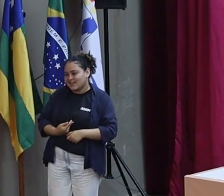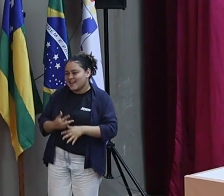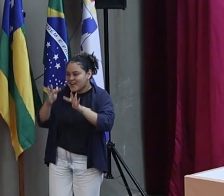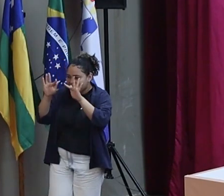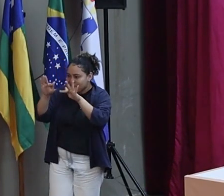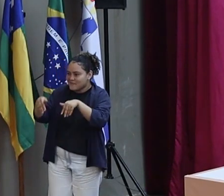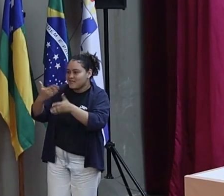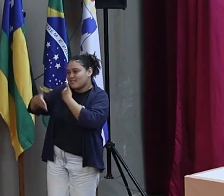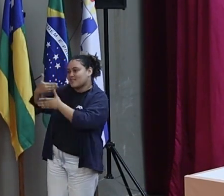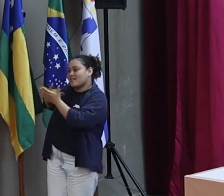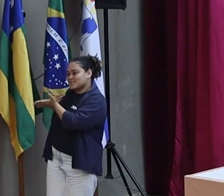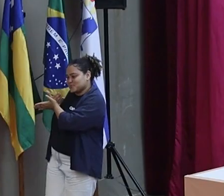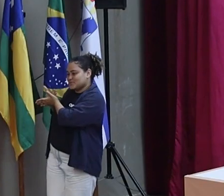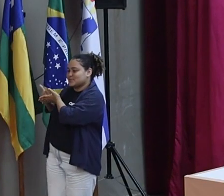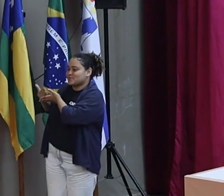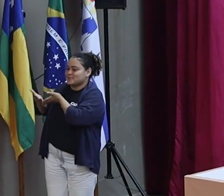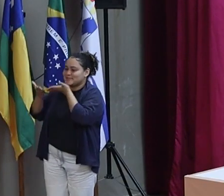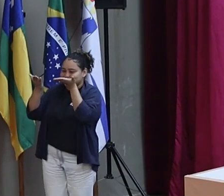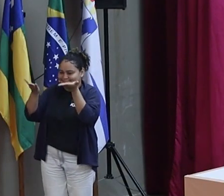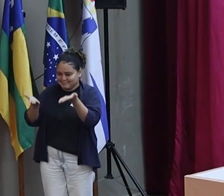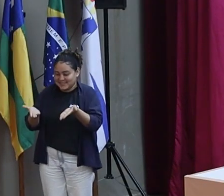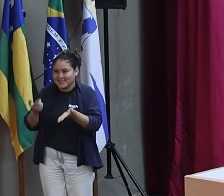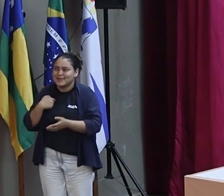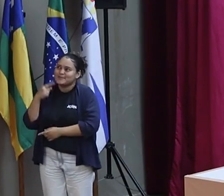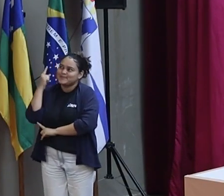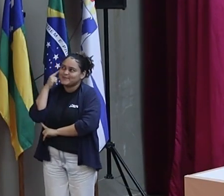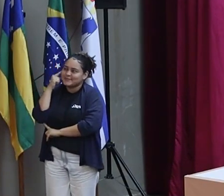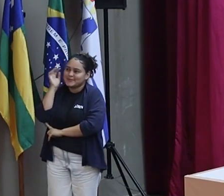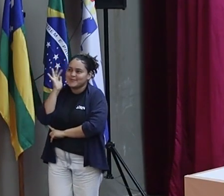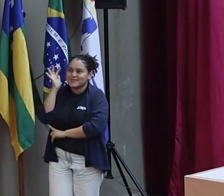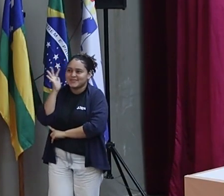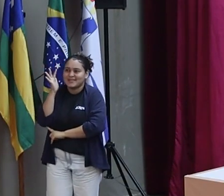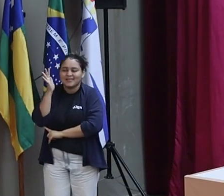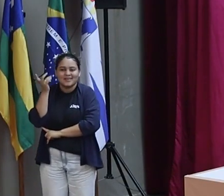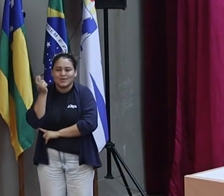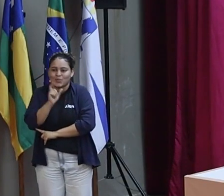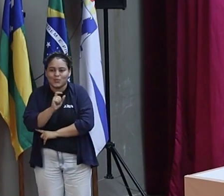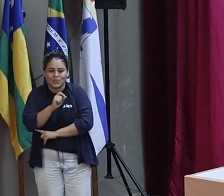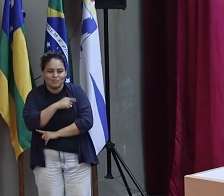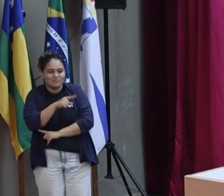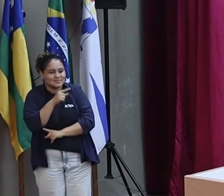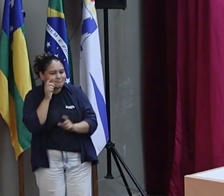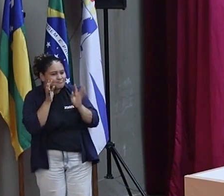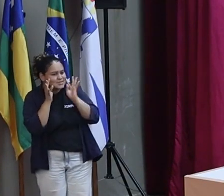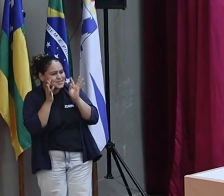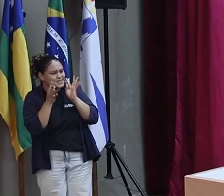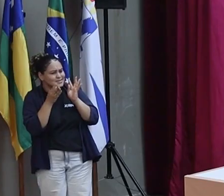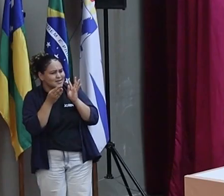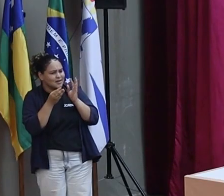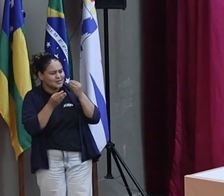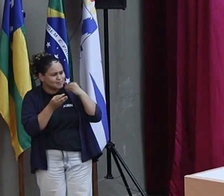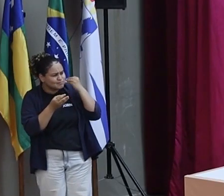né? E pensando nisso, né, nessa ideia de imaginar, o que é que vocês imaginam a partir dessa experiência, do que vocês viram,